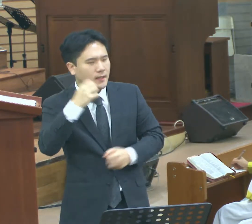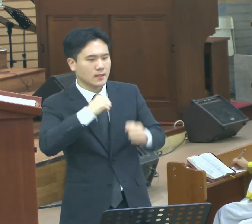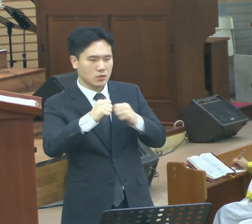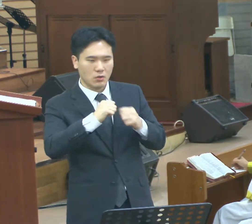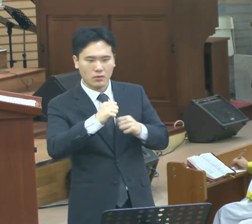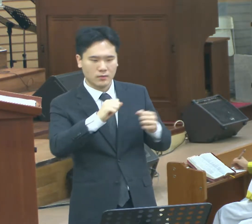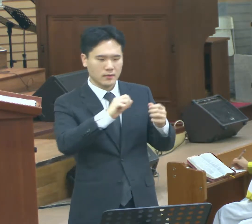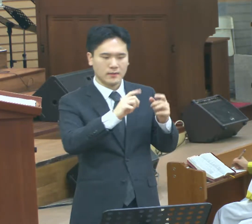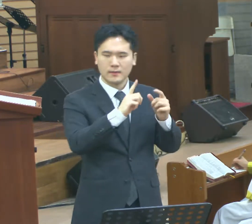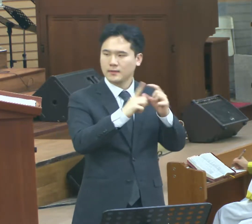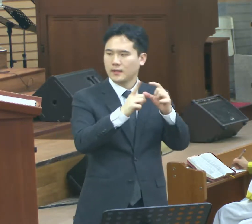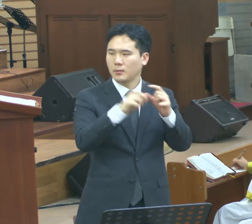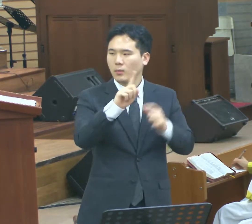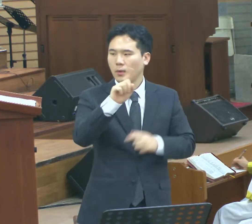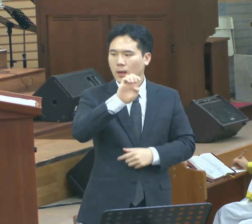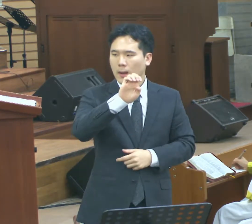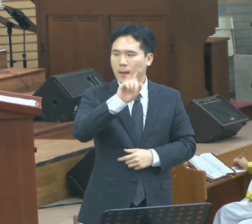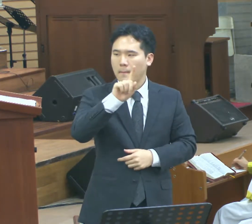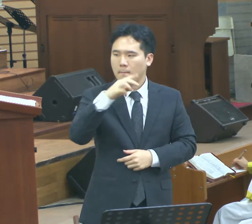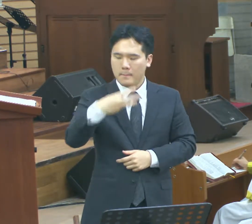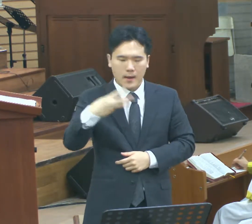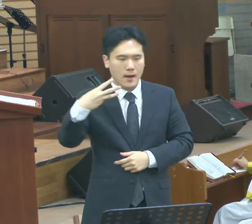단어인데 높다는 뜻이 있어요.